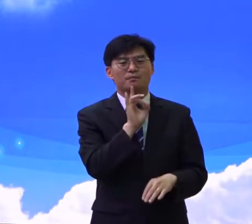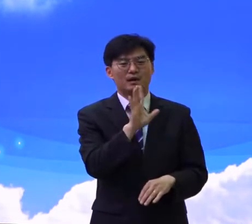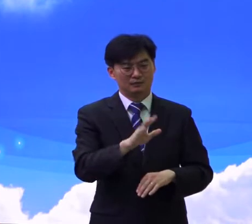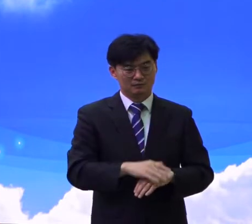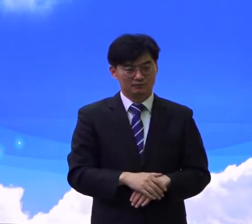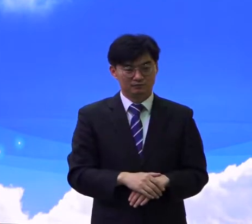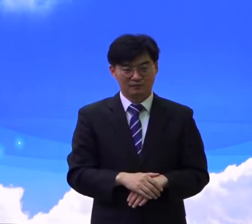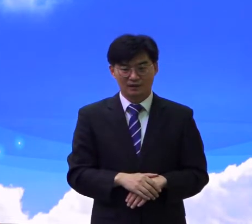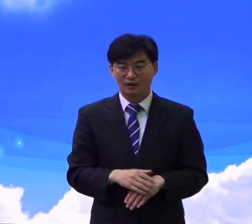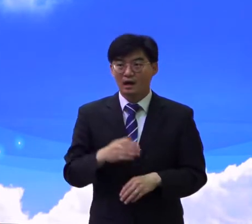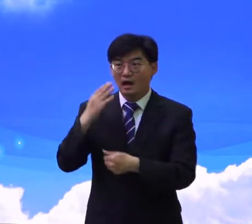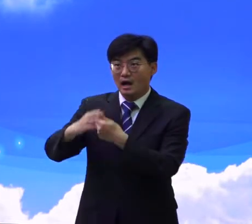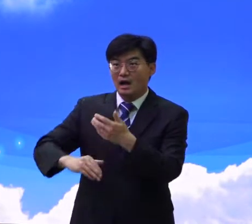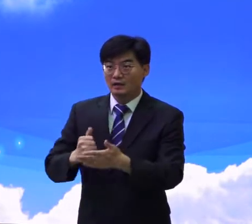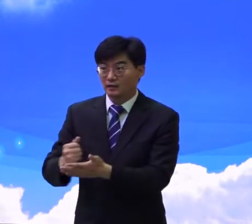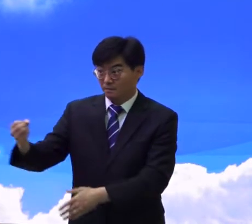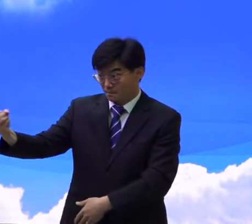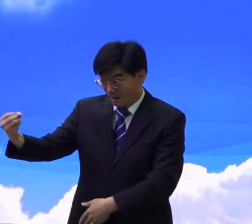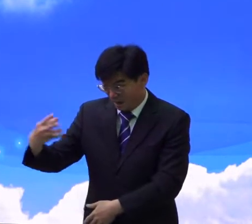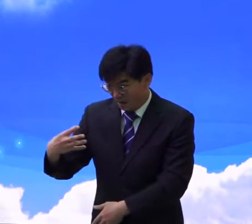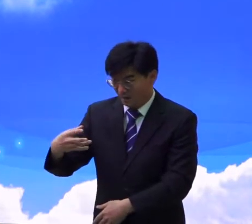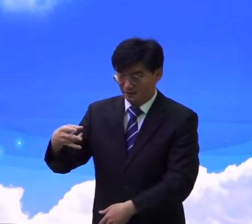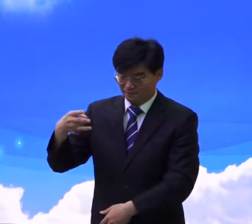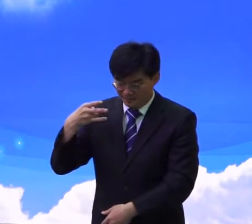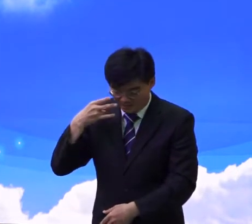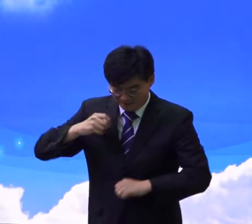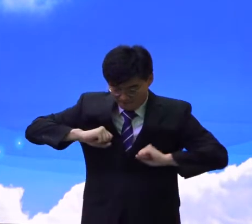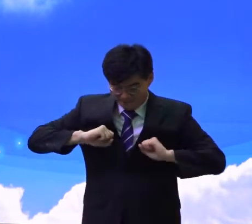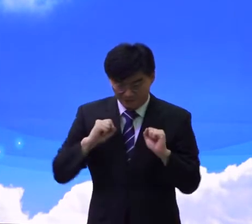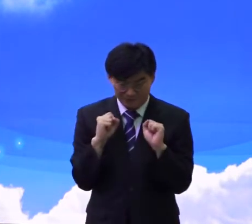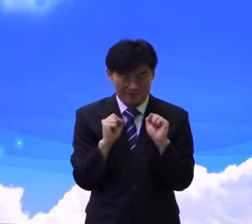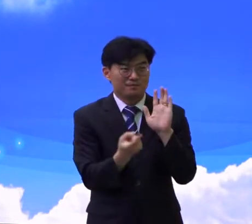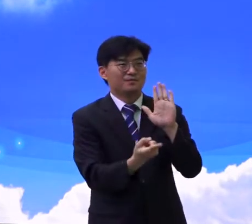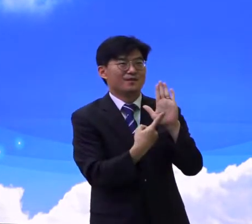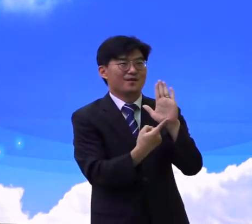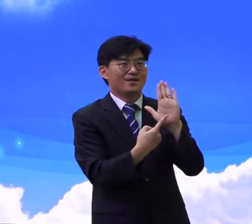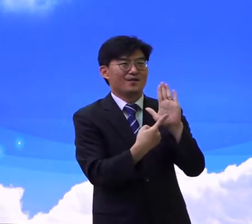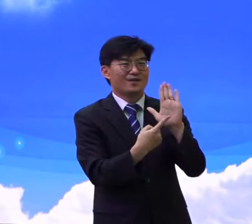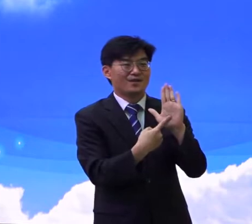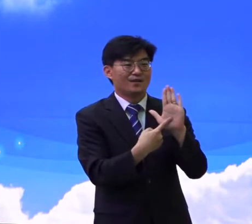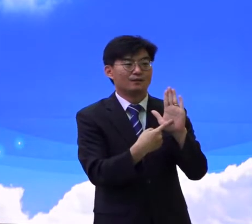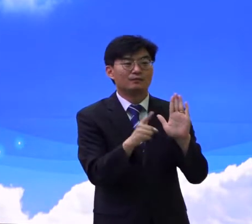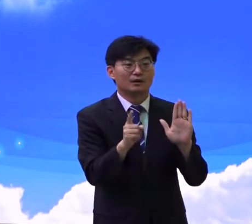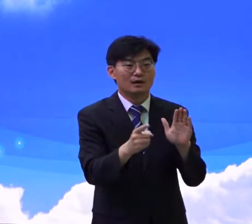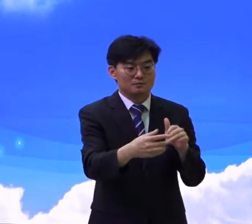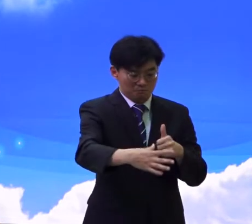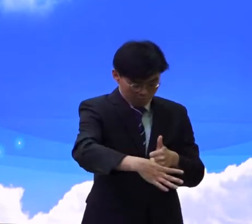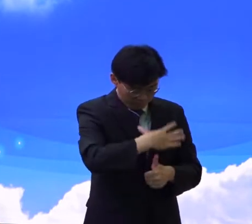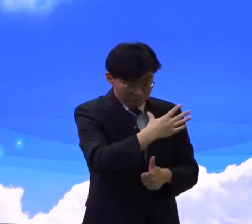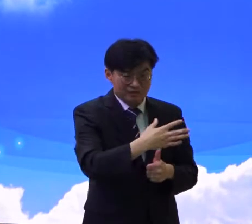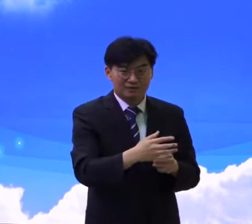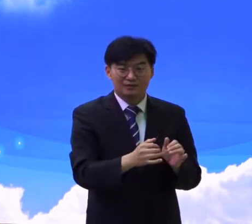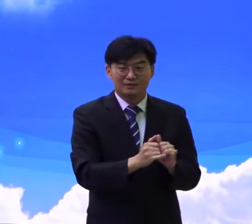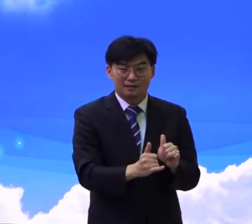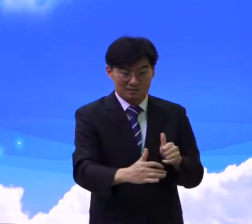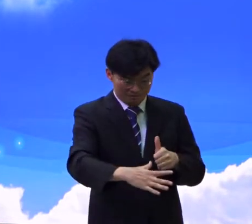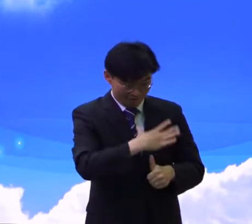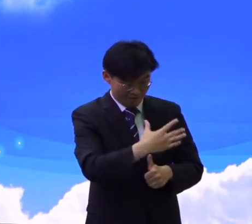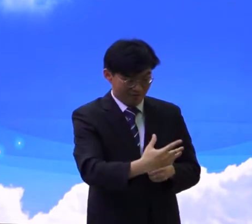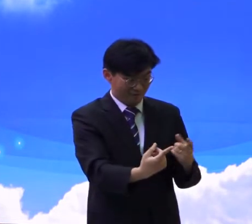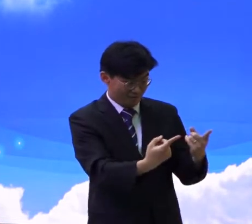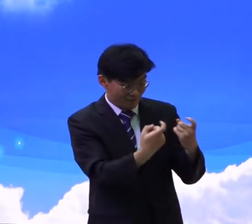그런데 그러면 그럴수록 그에게는 더 많은 고난이 닥쳐왔습니다. 오늘 우리가 읽은 예레미야